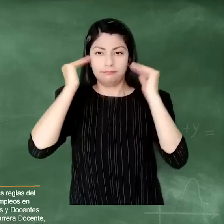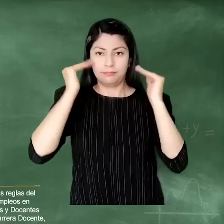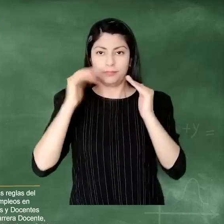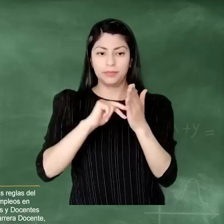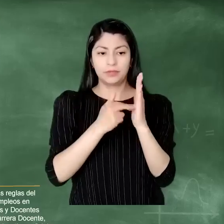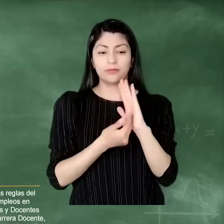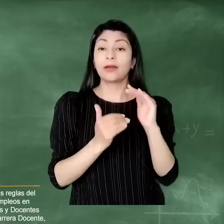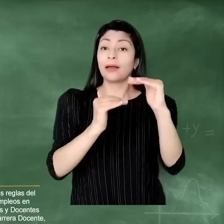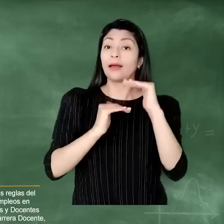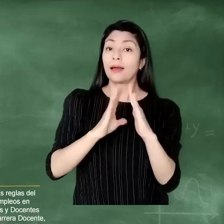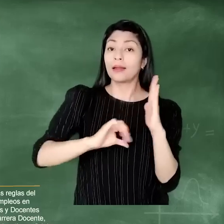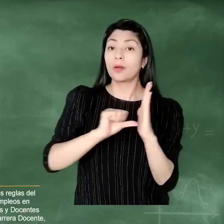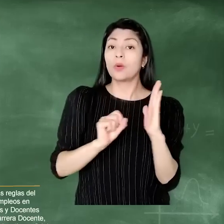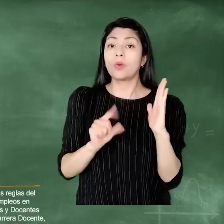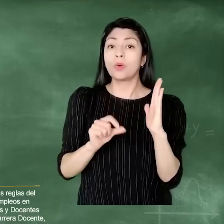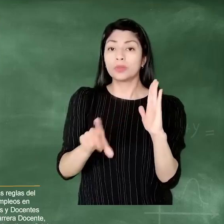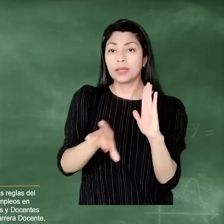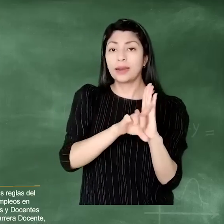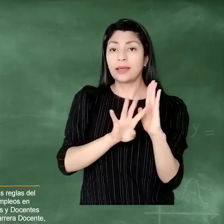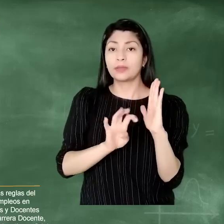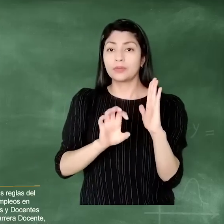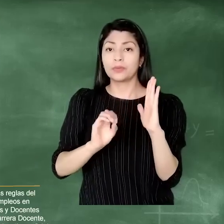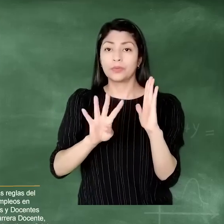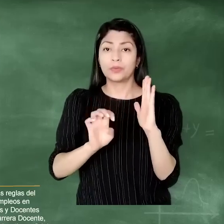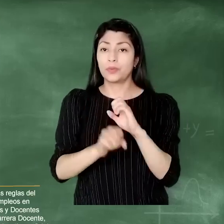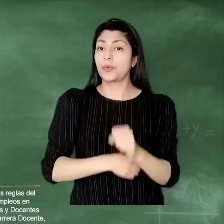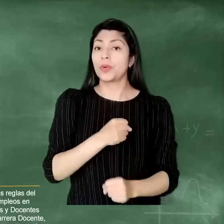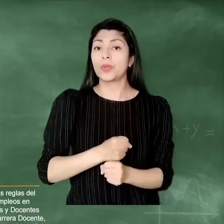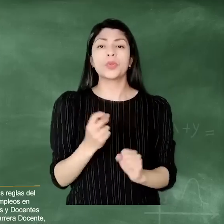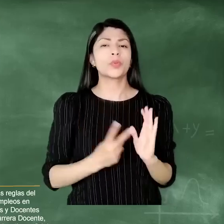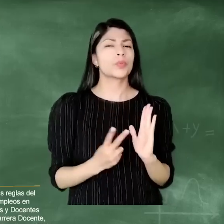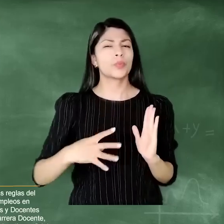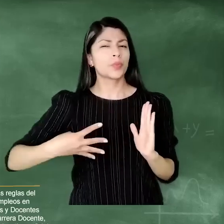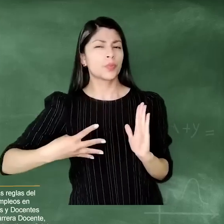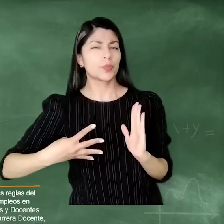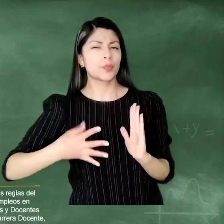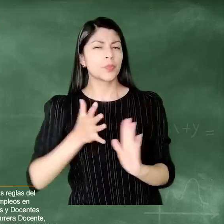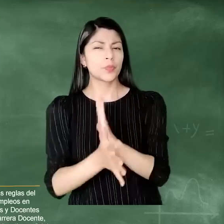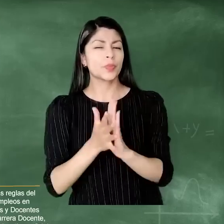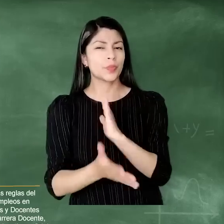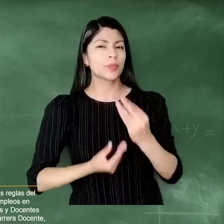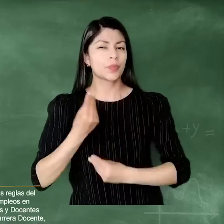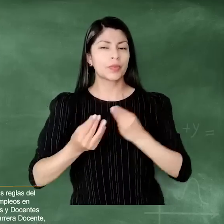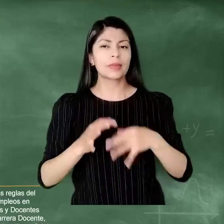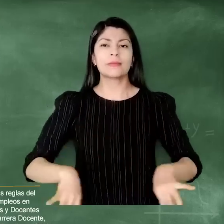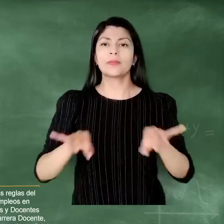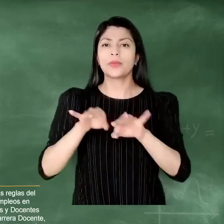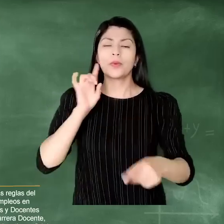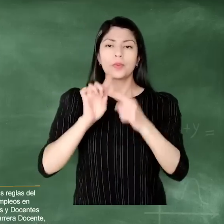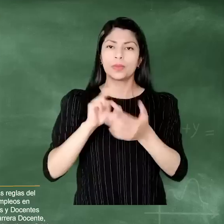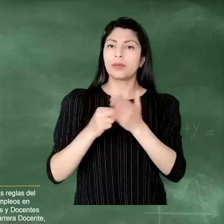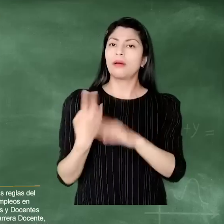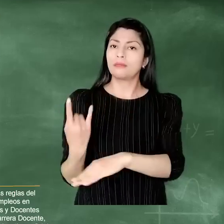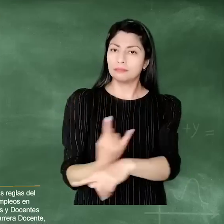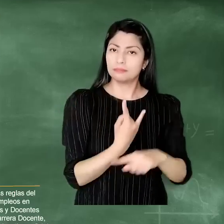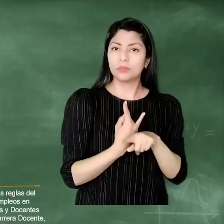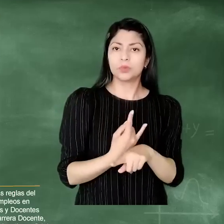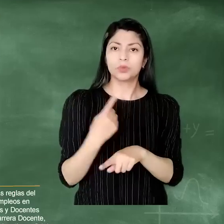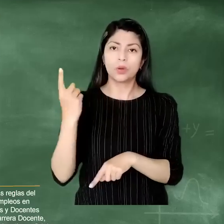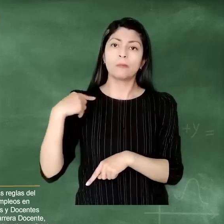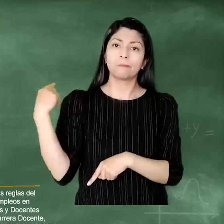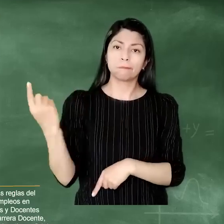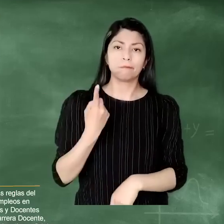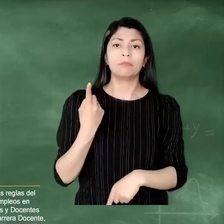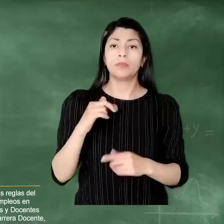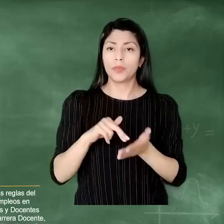competencia prevista en el literal el artículo 11 de la Ley 909 de 2004, podrá organizar la conformación